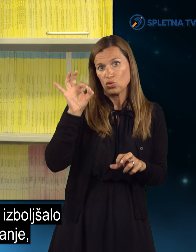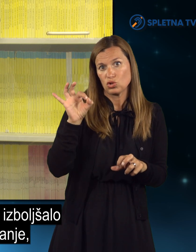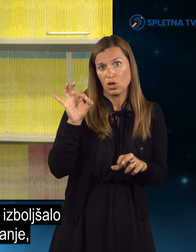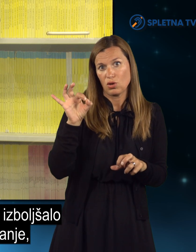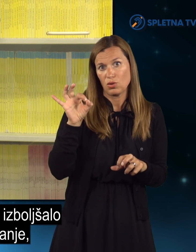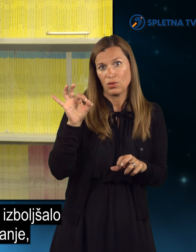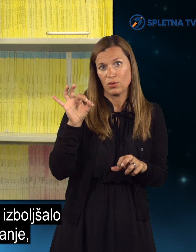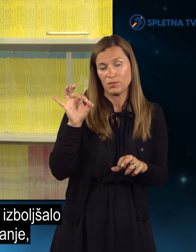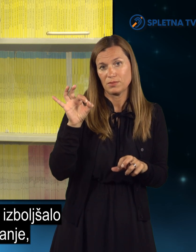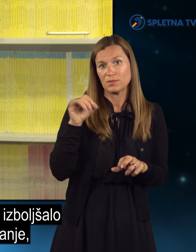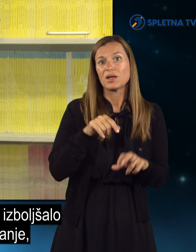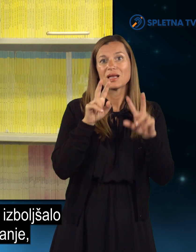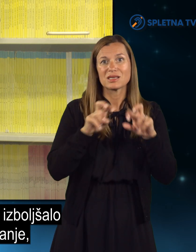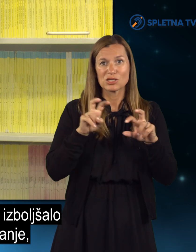to